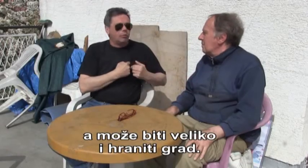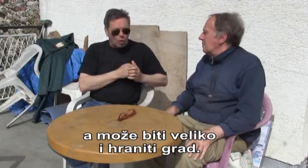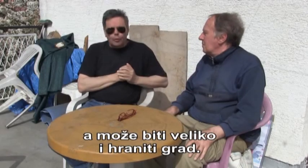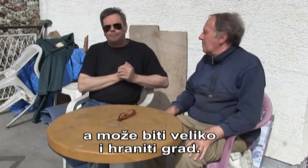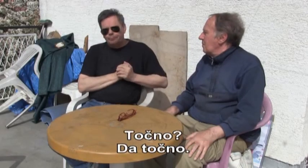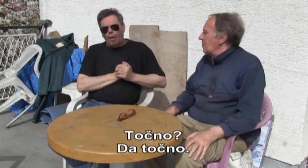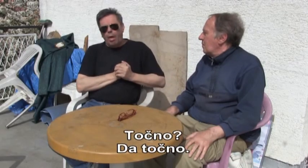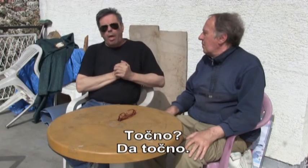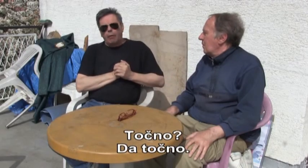Točno.